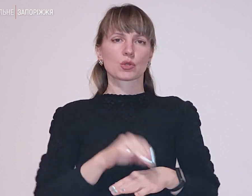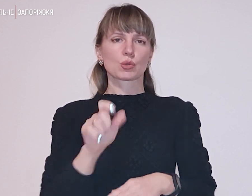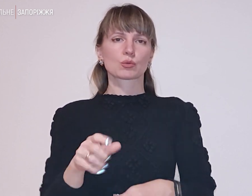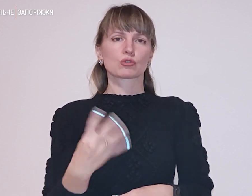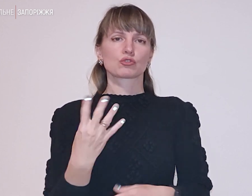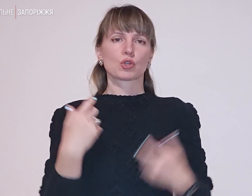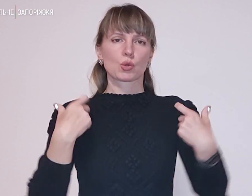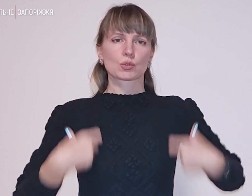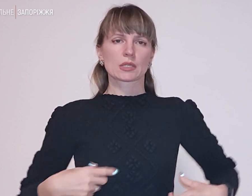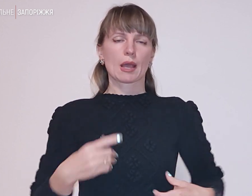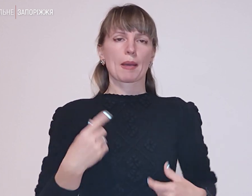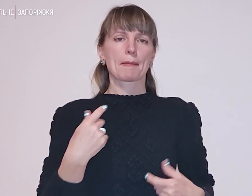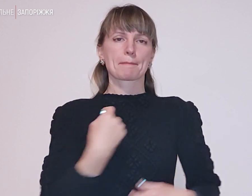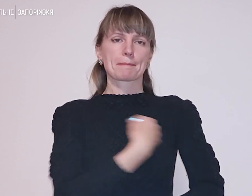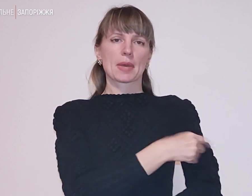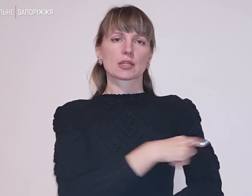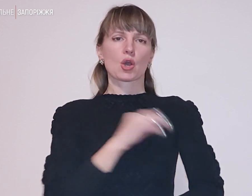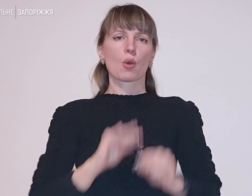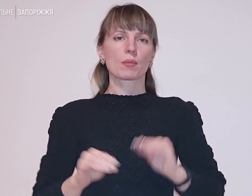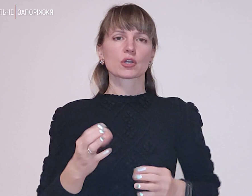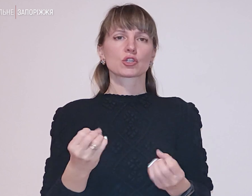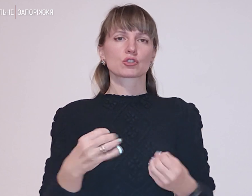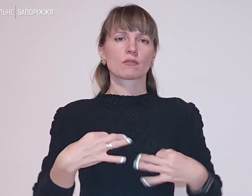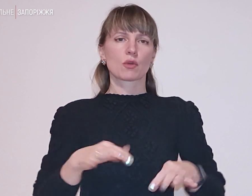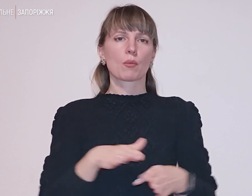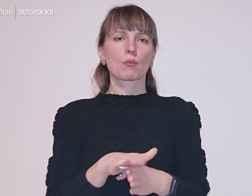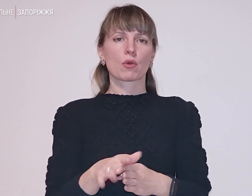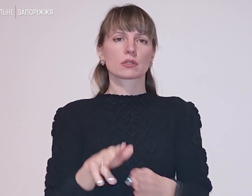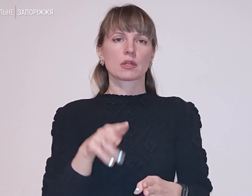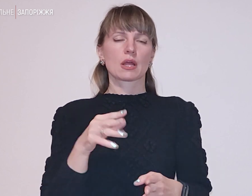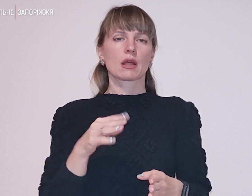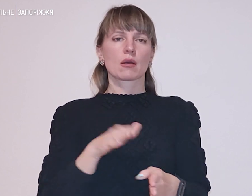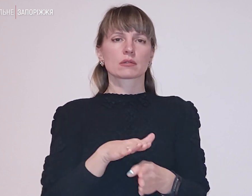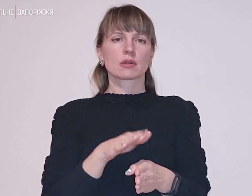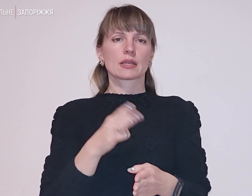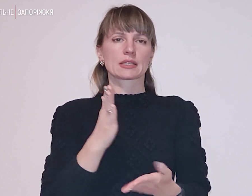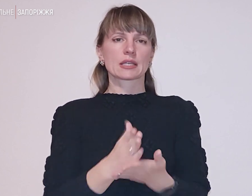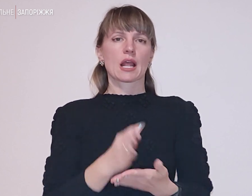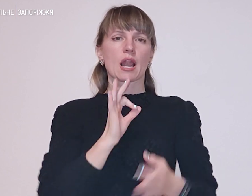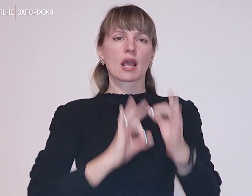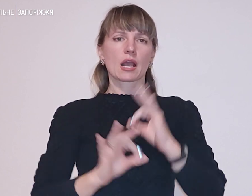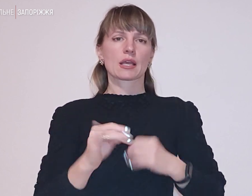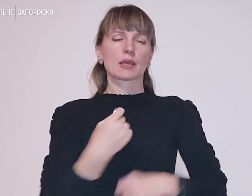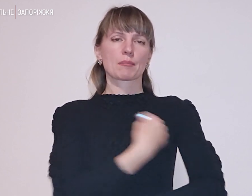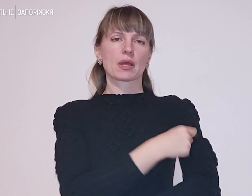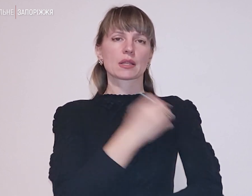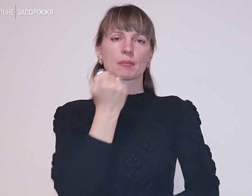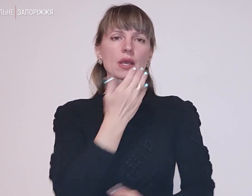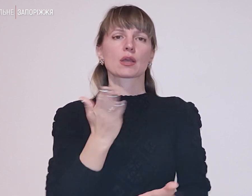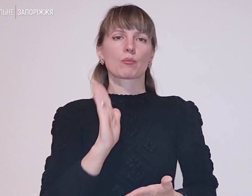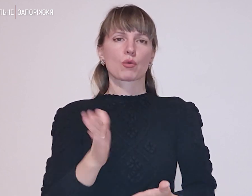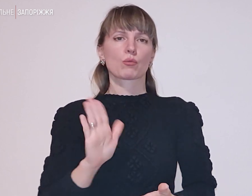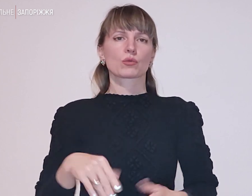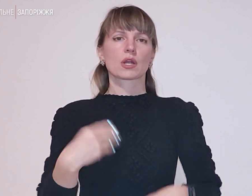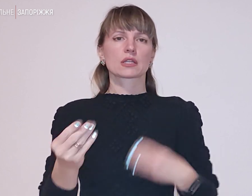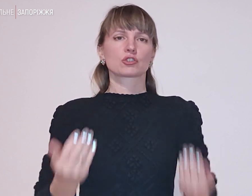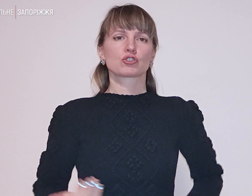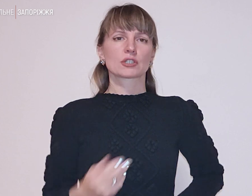рюкзаки з медичним обладнанням. Крім того, авто повністю завантажено ліками і медичними матеріалами, які ми потім будемо роздавати жителям Запоріжжя